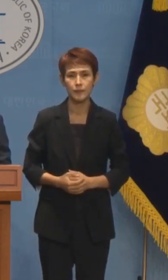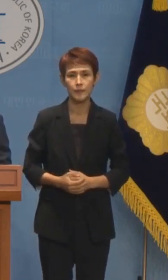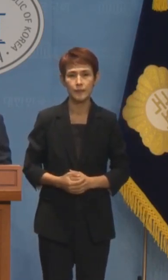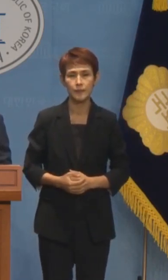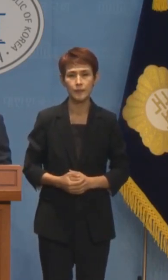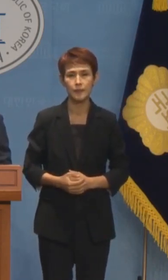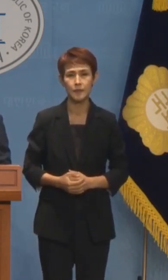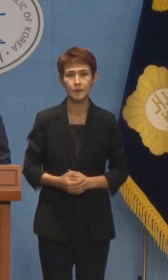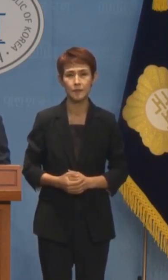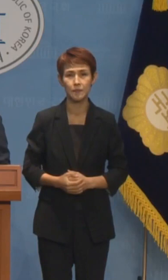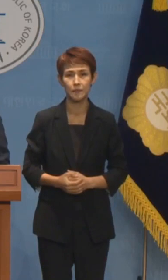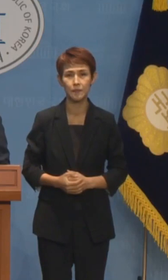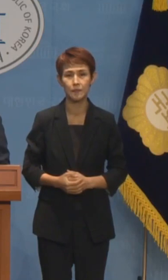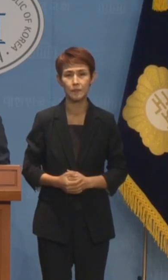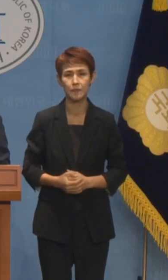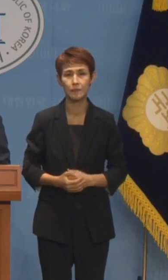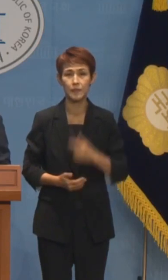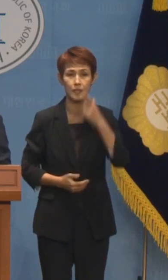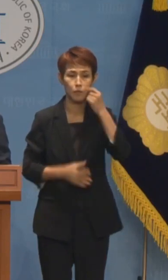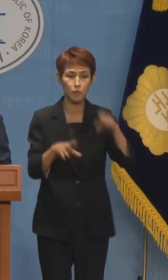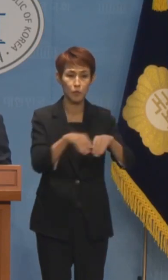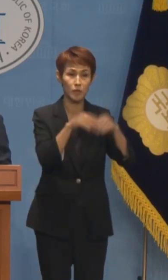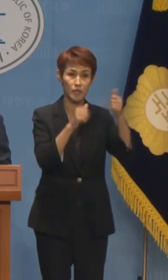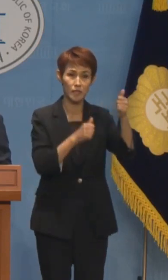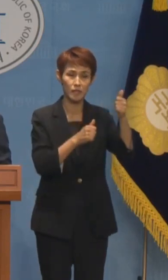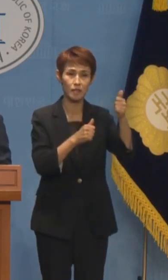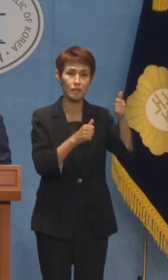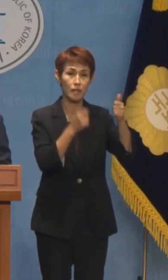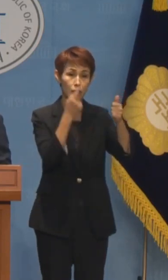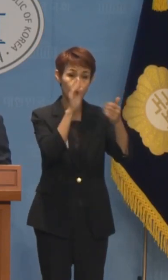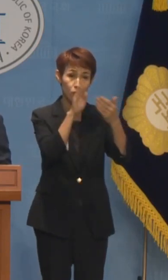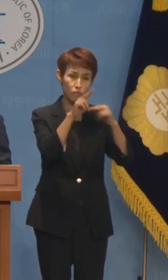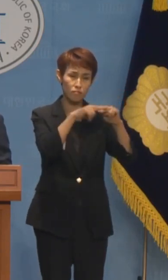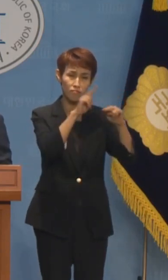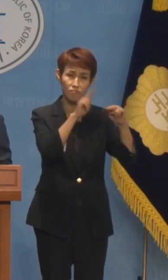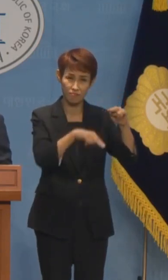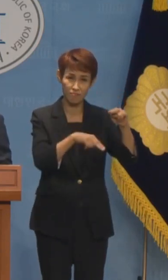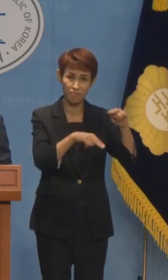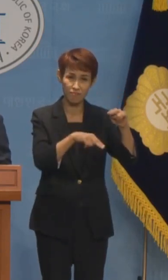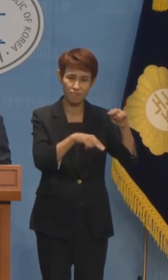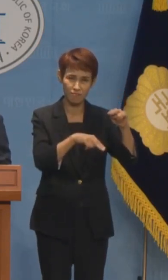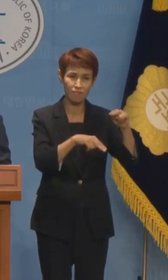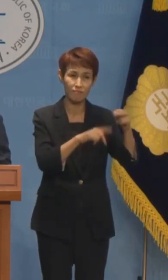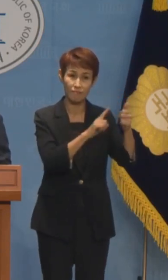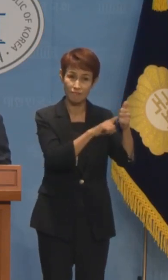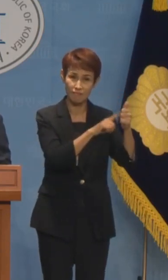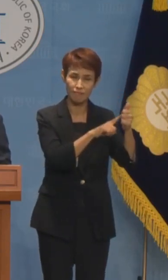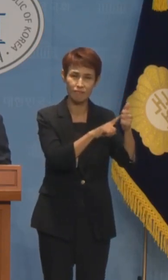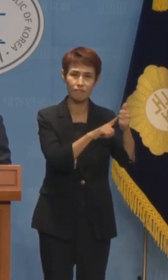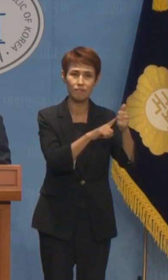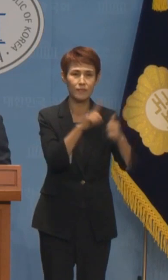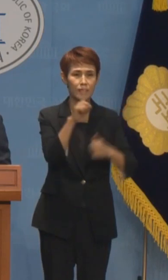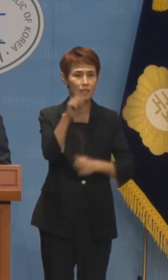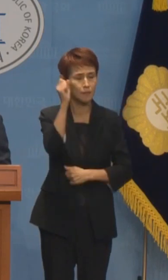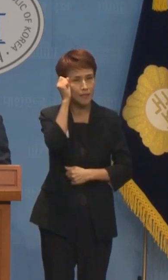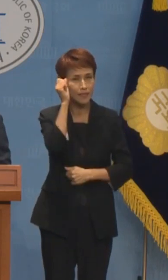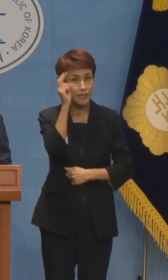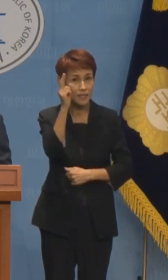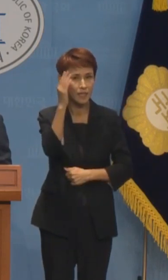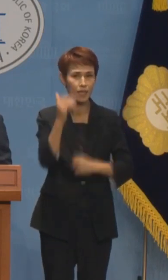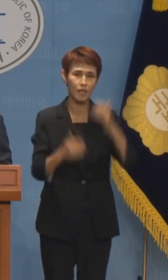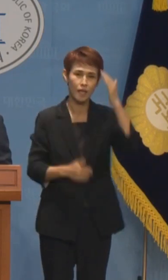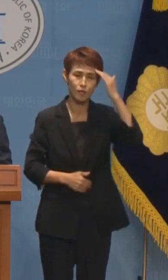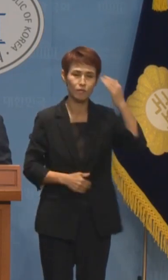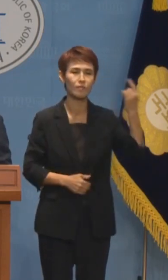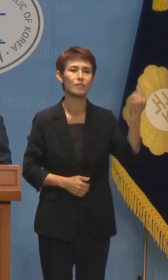제목입니다 임기가 최 한 달도 남지 않은 기시다 후미요 일본 총리가 1박 2일 일정으로